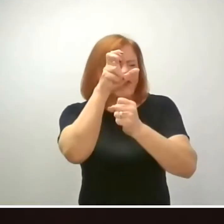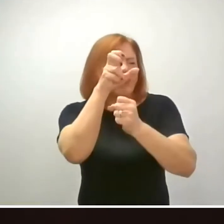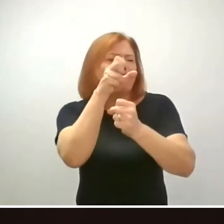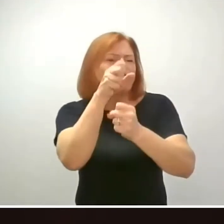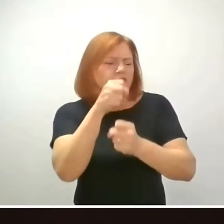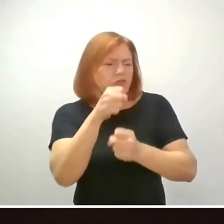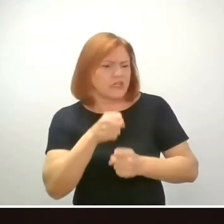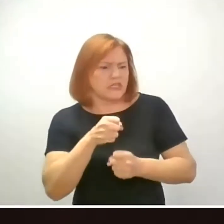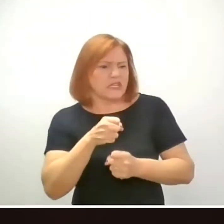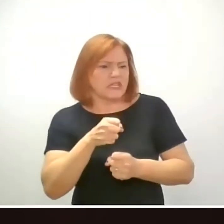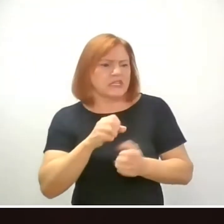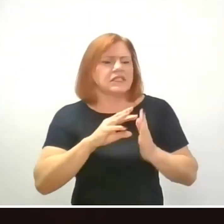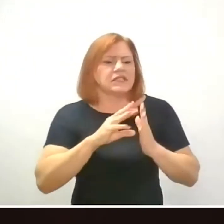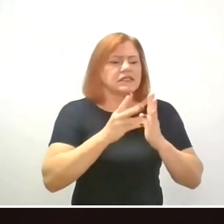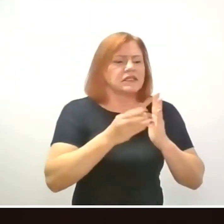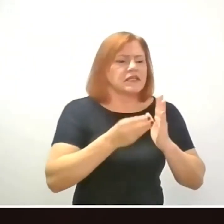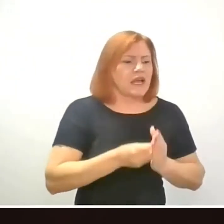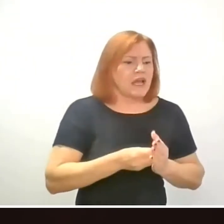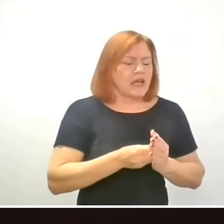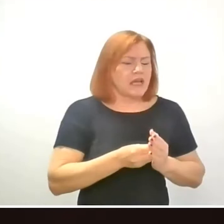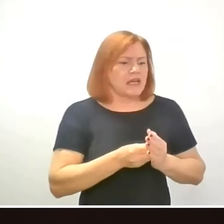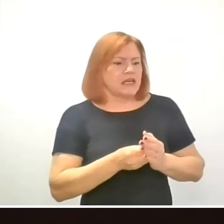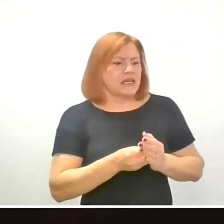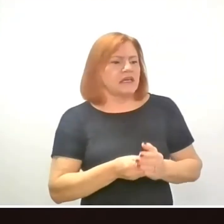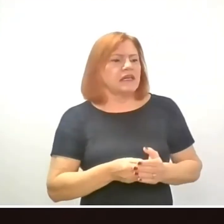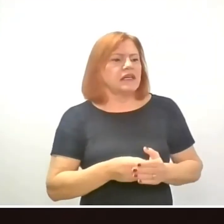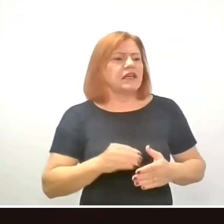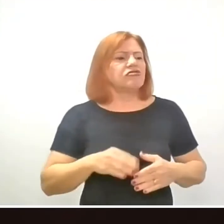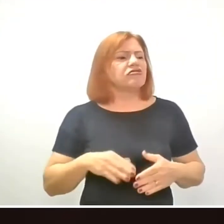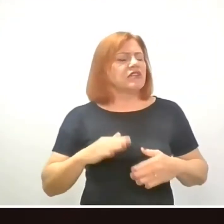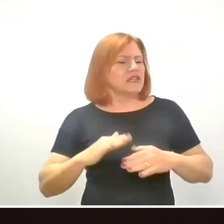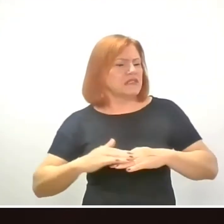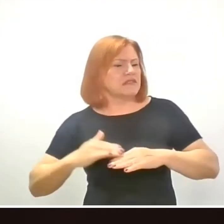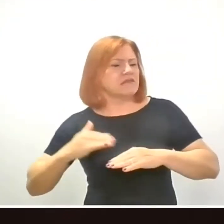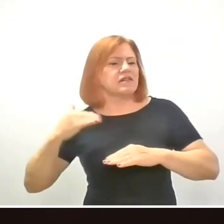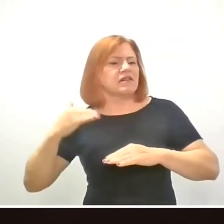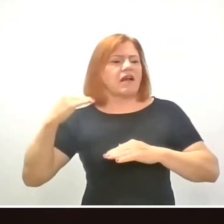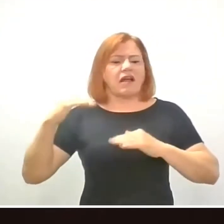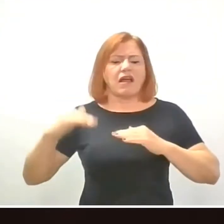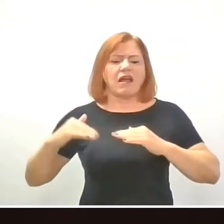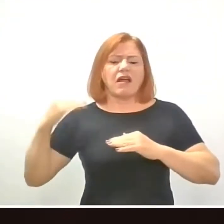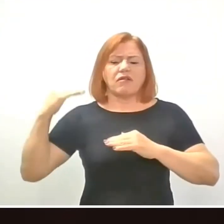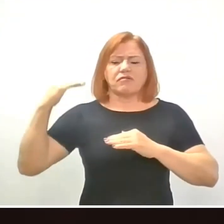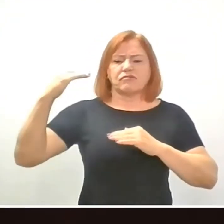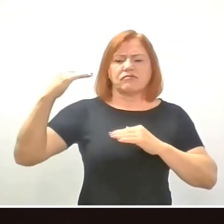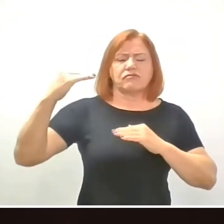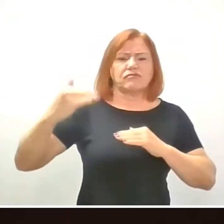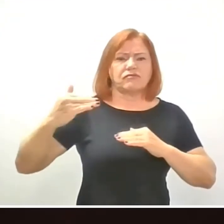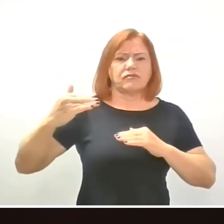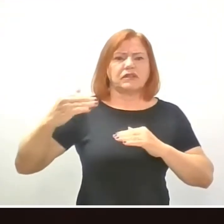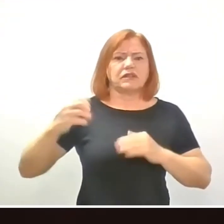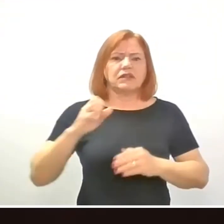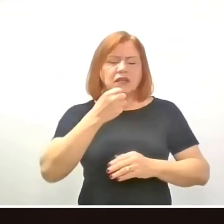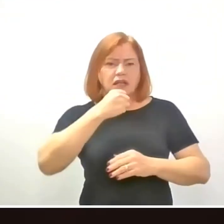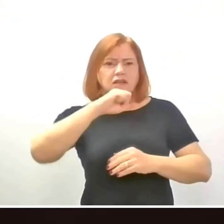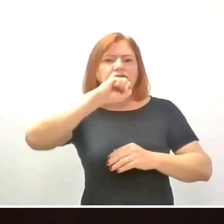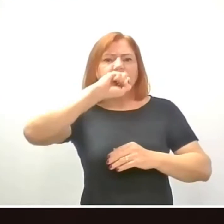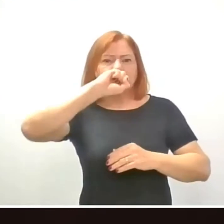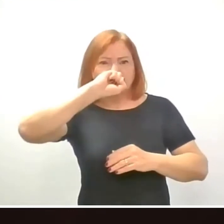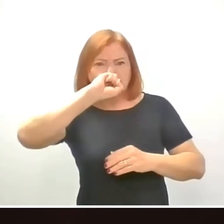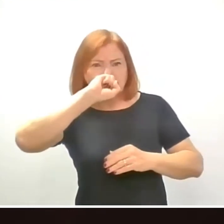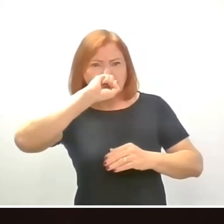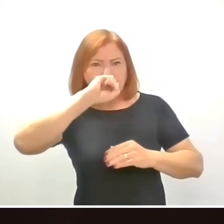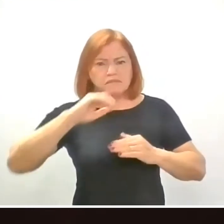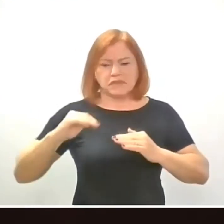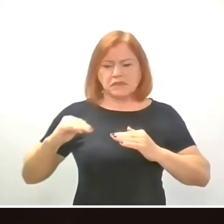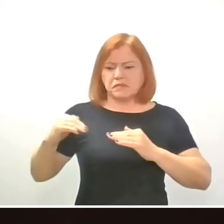episcopado, o poder dos bispos, e eles fizeram do bispo uma hierarquia superior aos presbíteros, e não